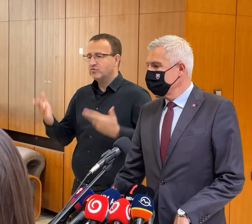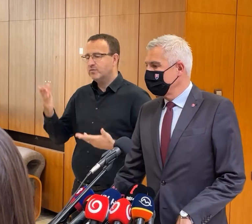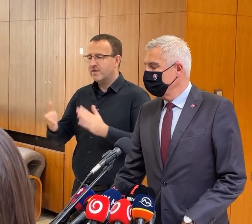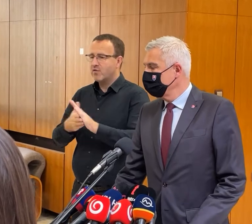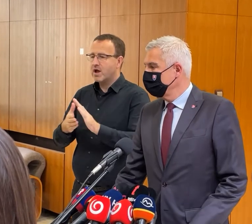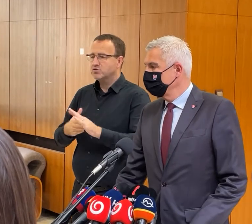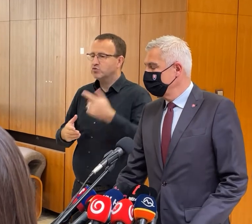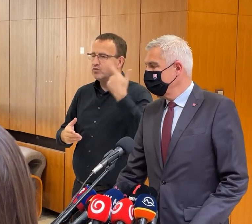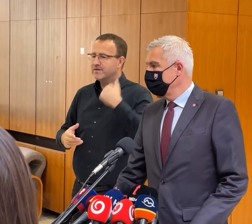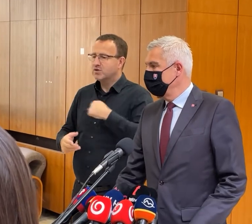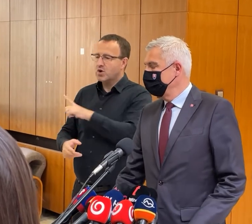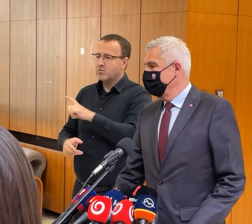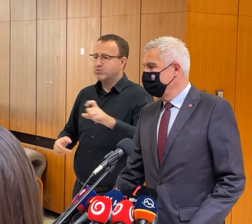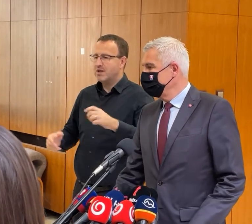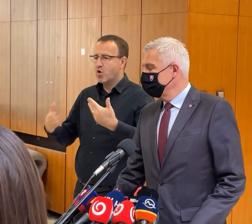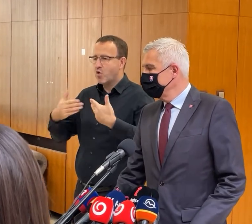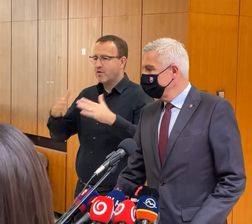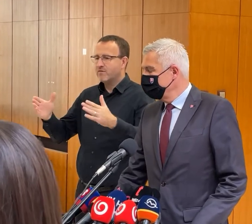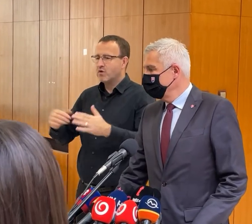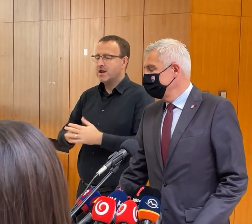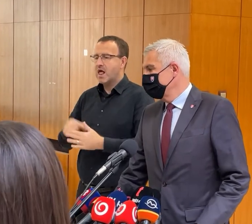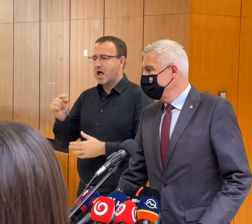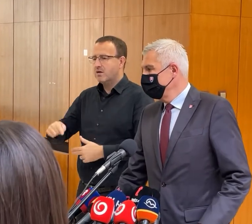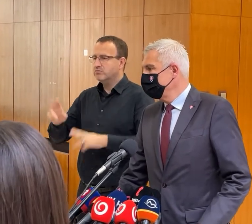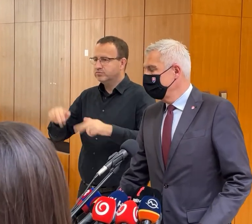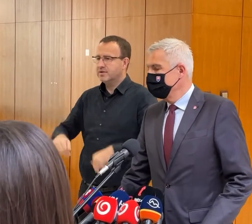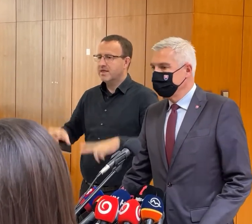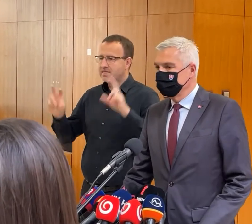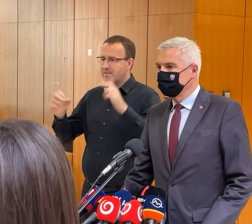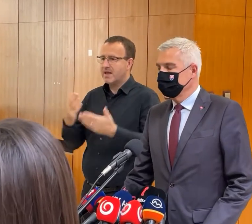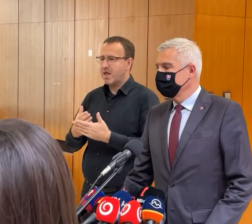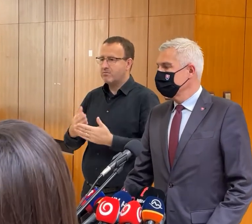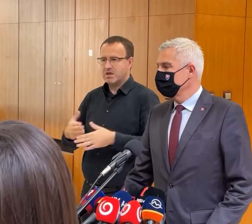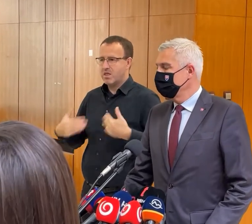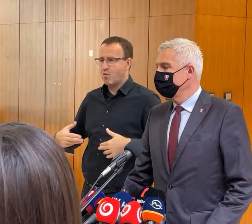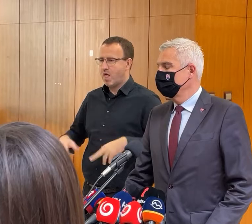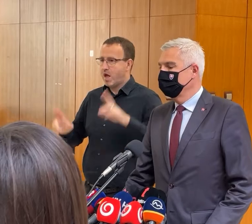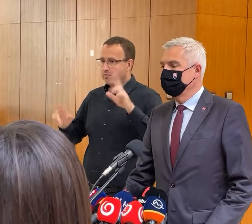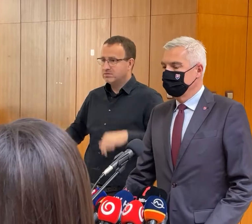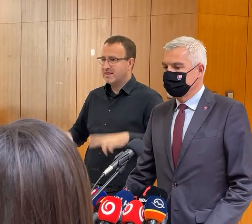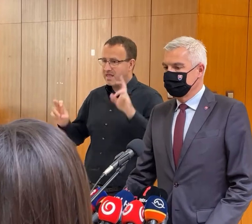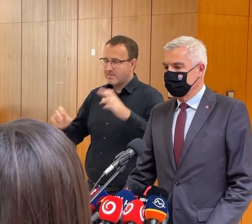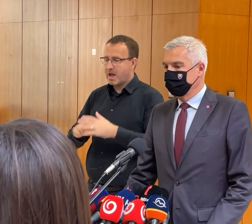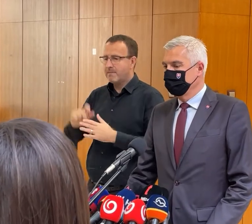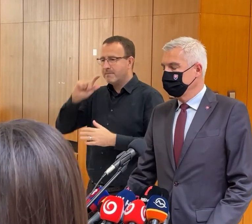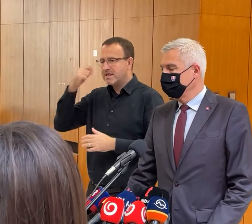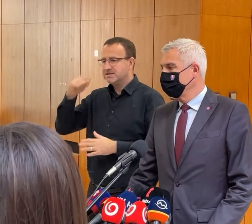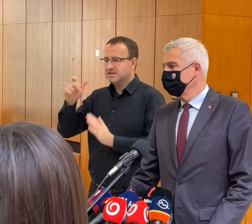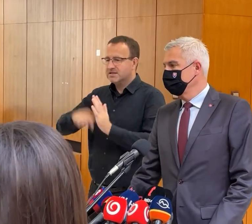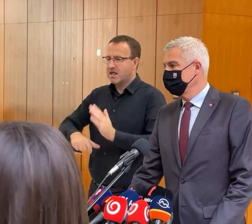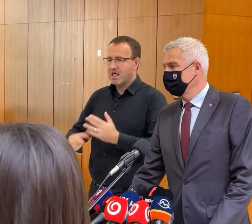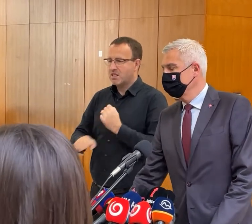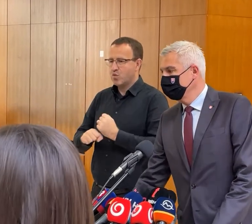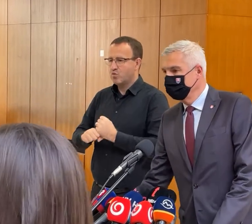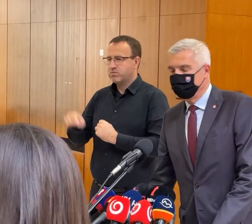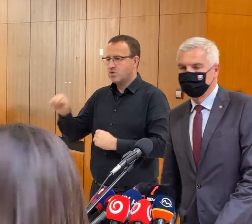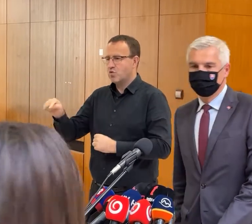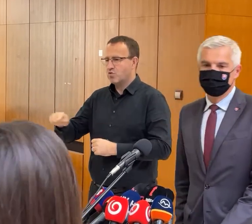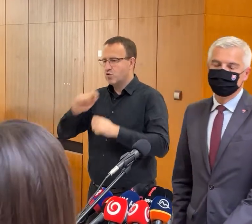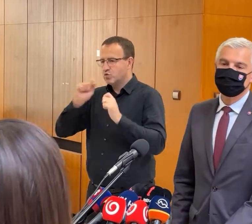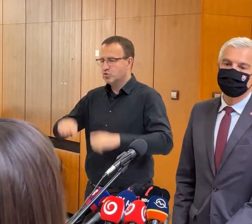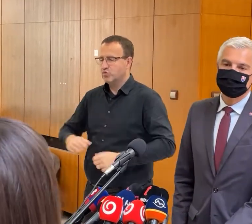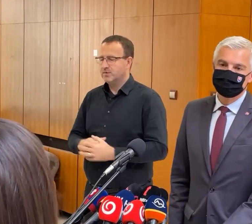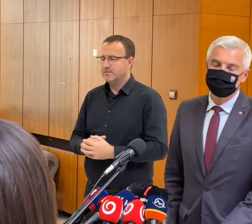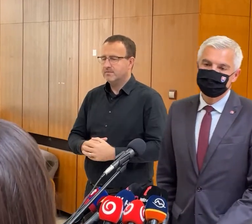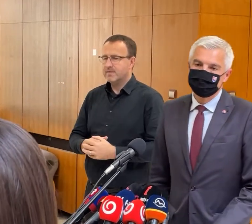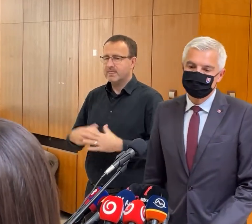toho, že Slovenská republika otvorila relevantnú tému. Veď keby nebola relevantná, tak maďarská strana neurobí toto rozhodnutie.